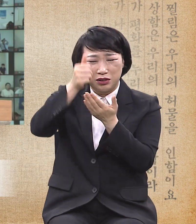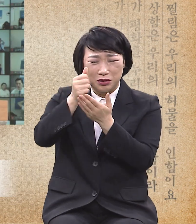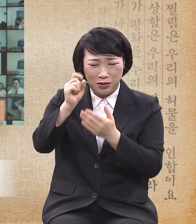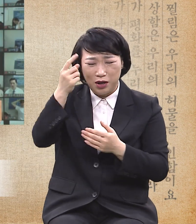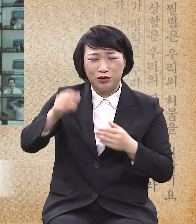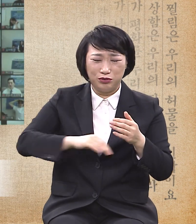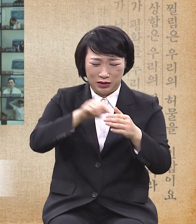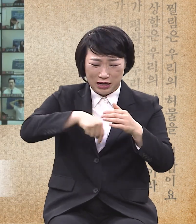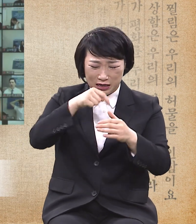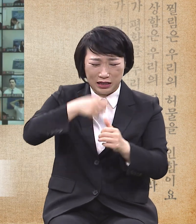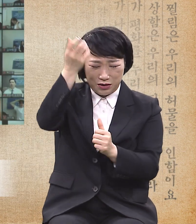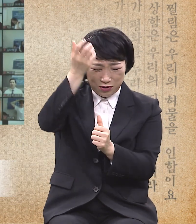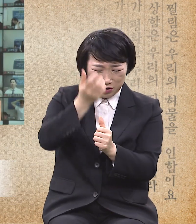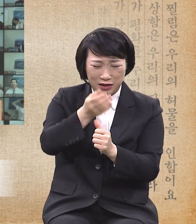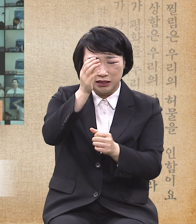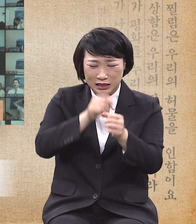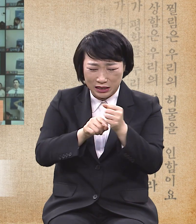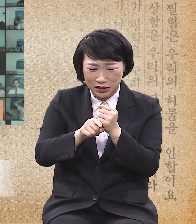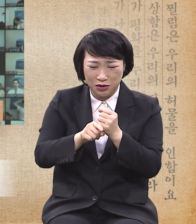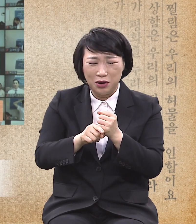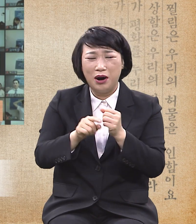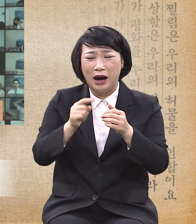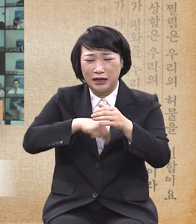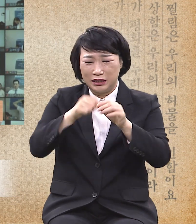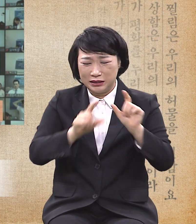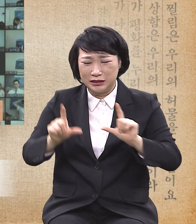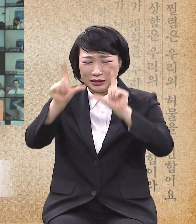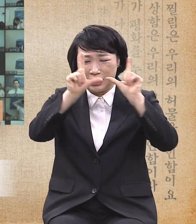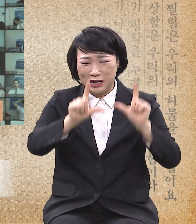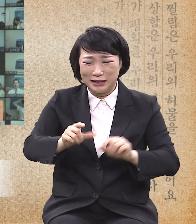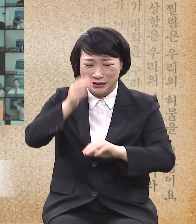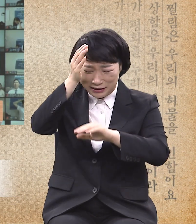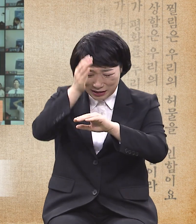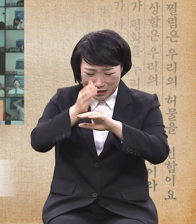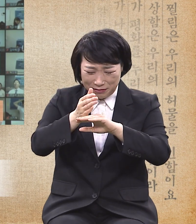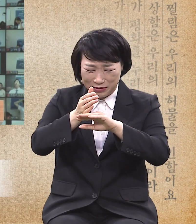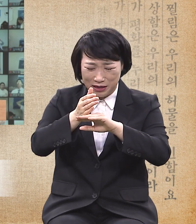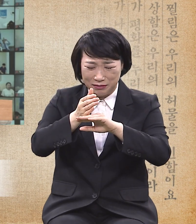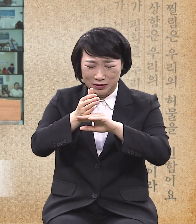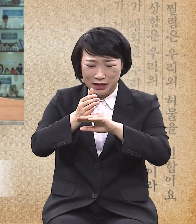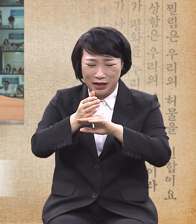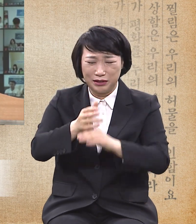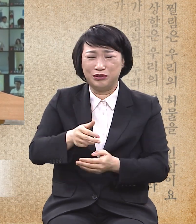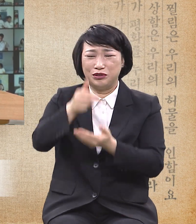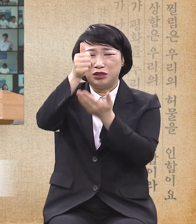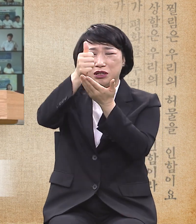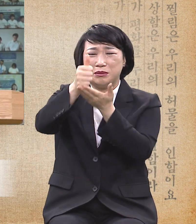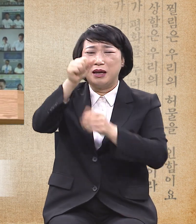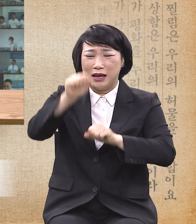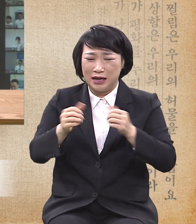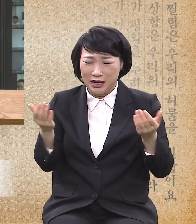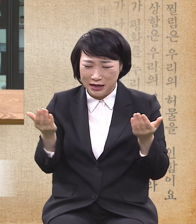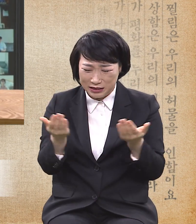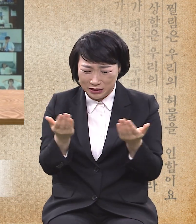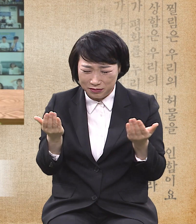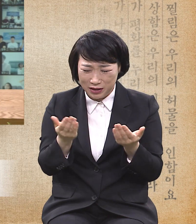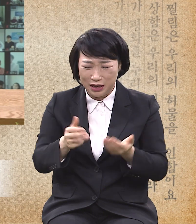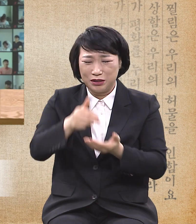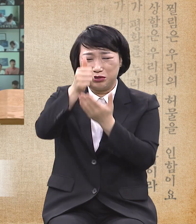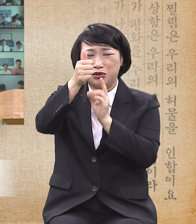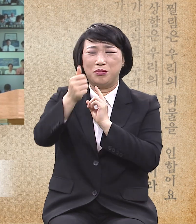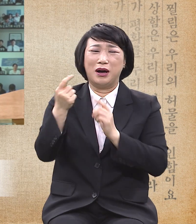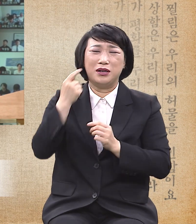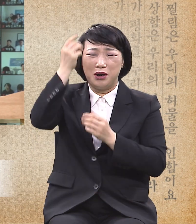우리에게 오셔서 진리 가운데서 살게 하시니 감사합니다. 주님이 하셨습니다.